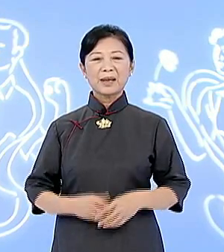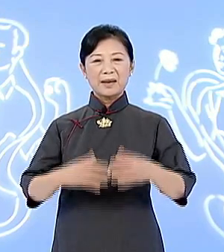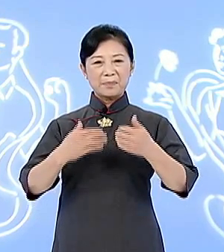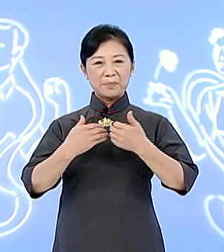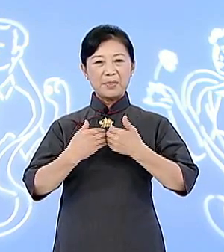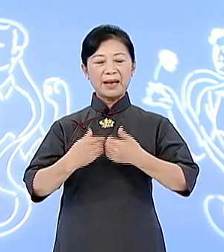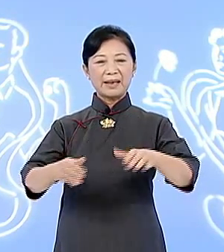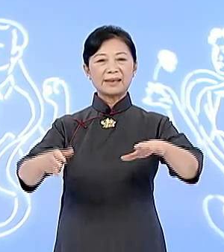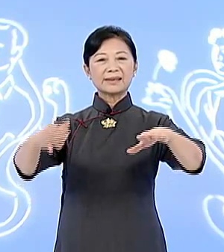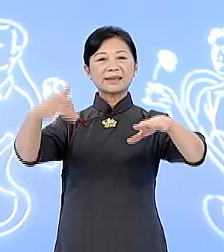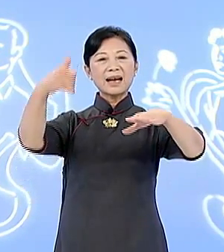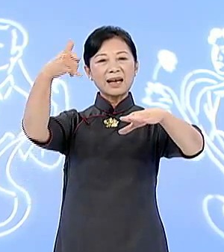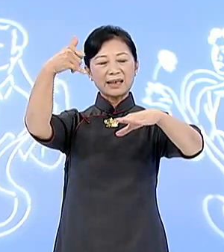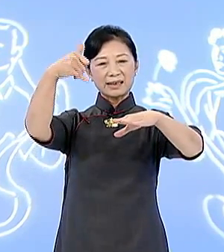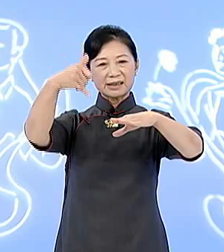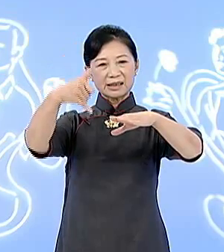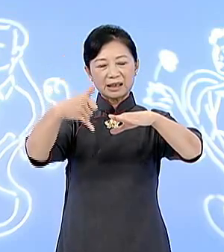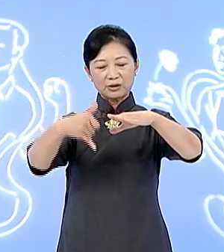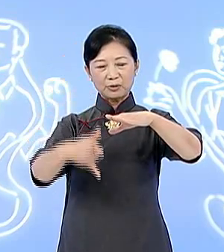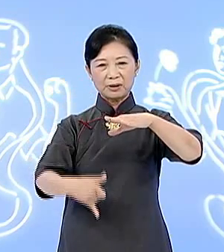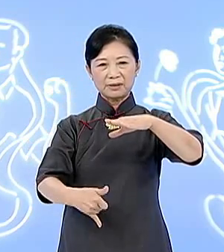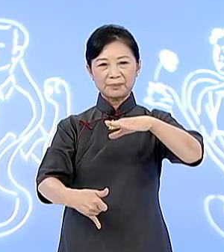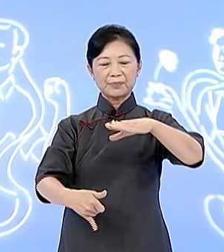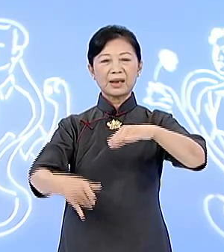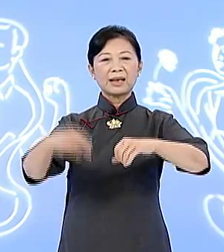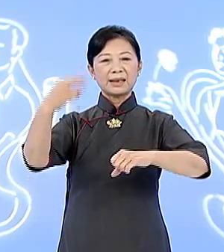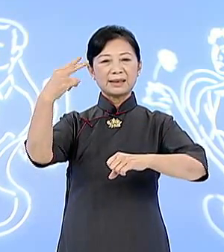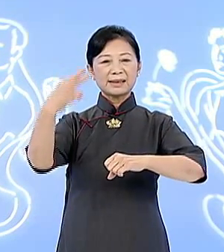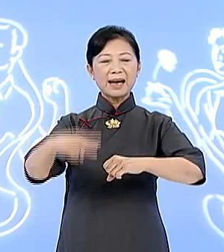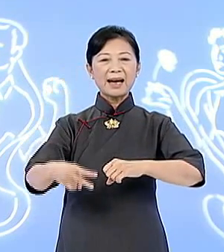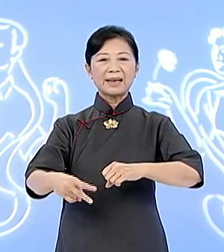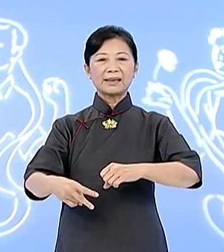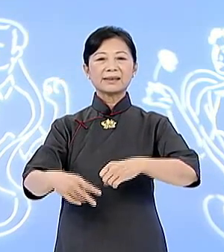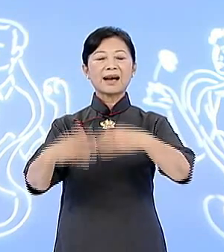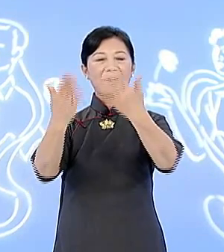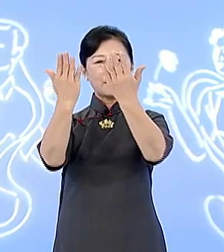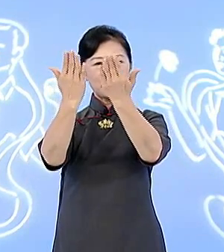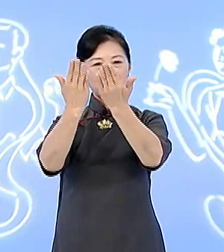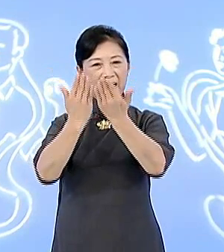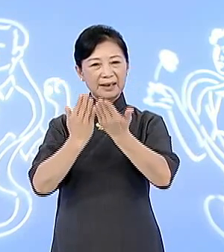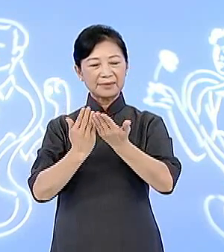免在沉沦再遭殃。